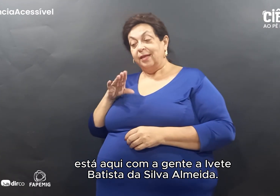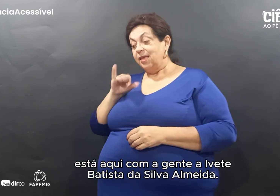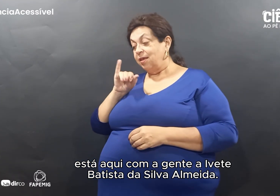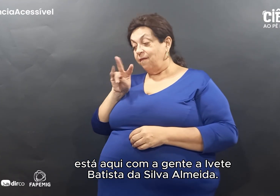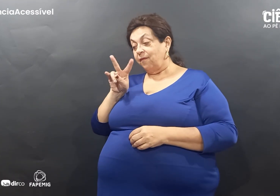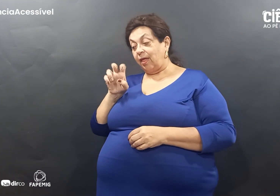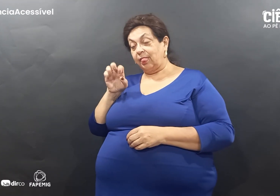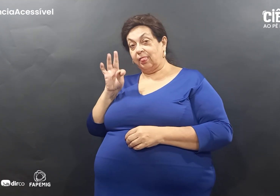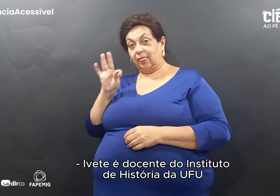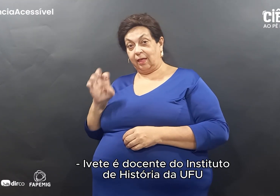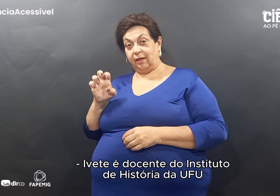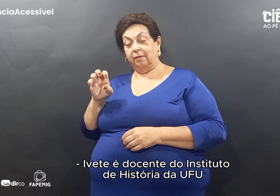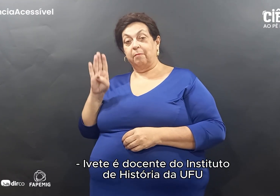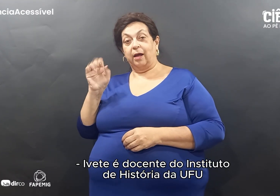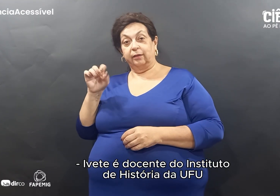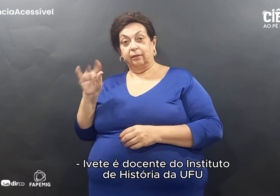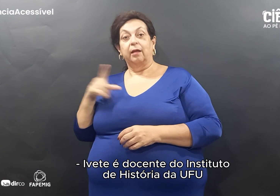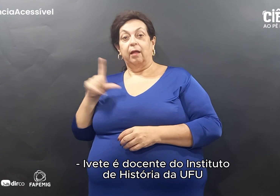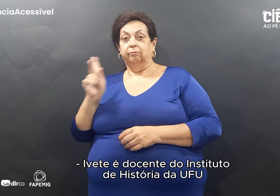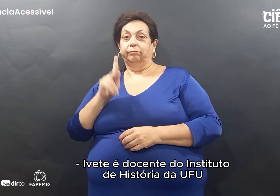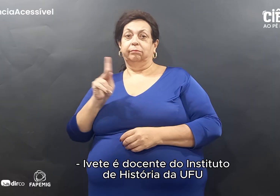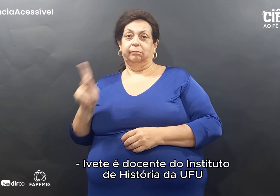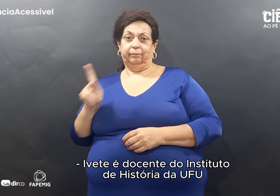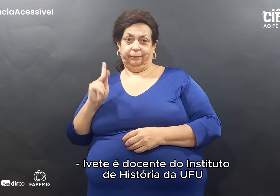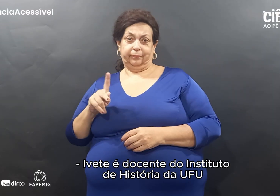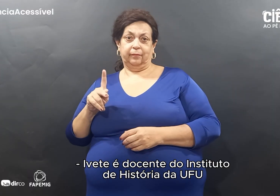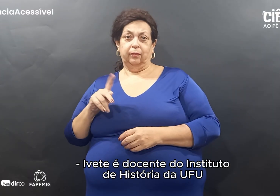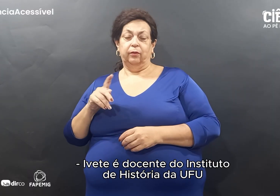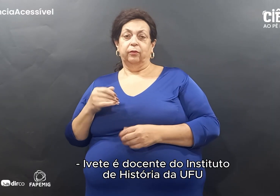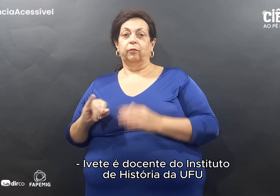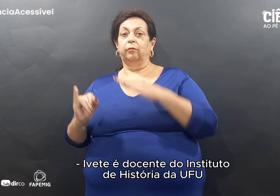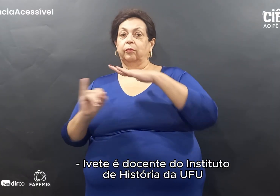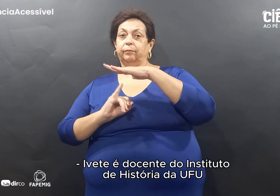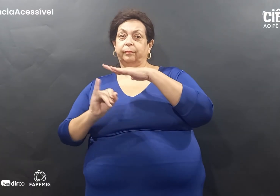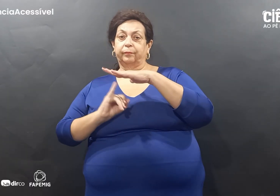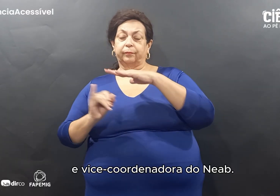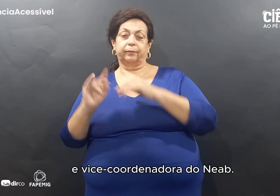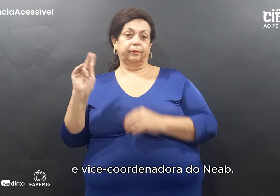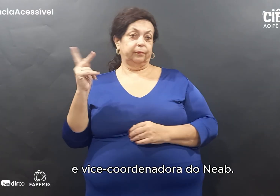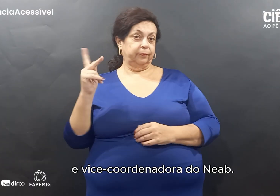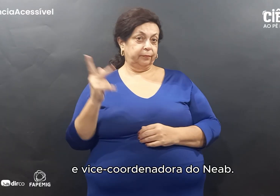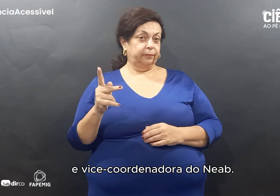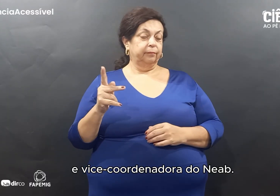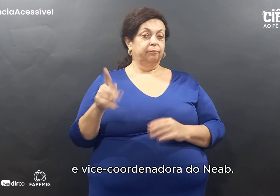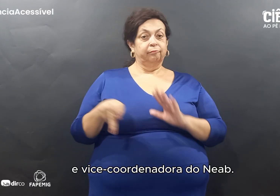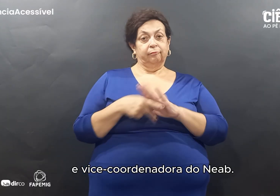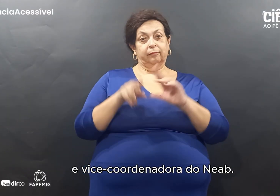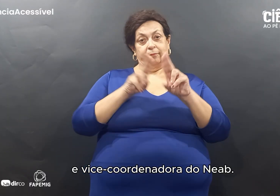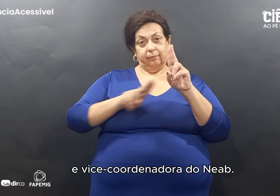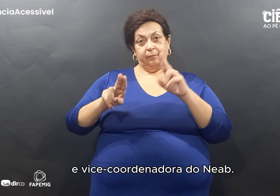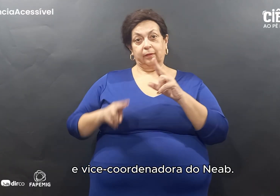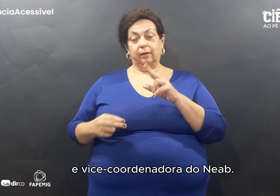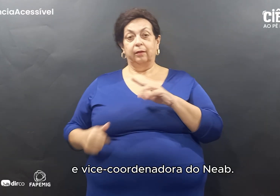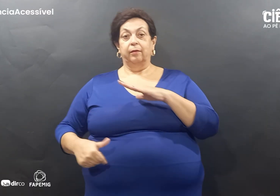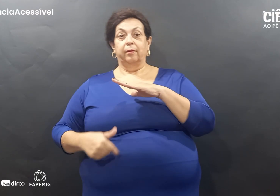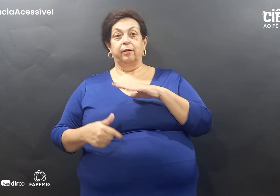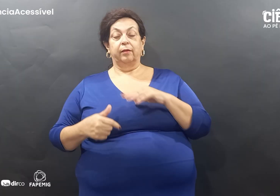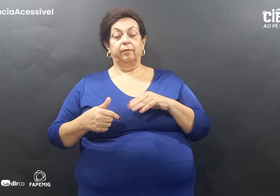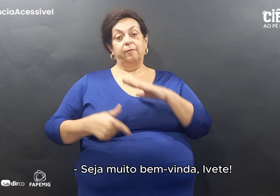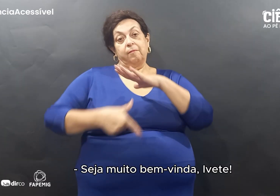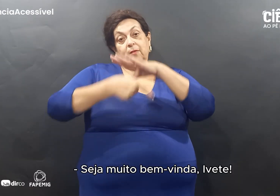Silva Almeida. Ivete é docente do Instituto de História da UFO e vice-coordenadora do